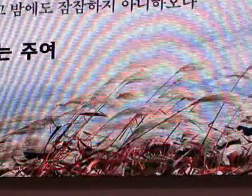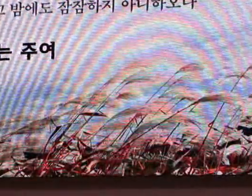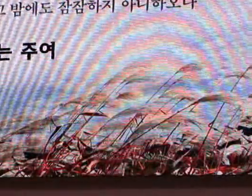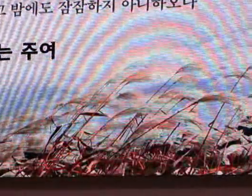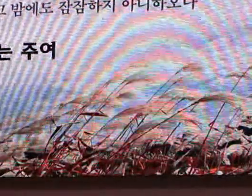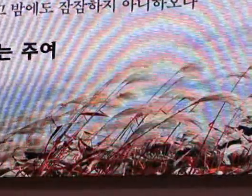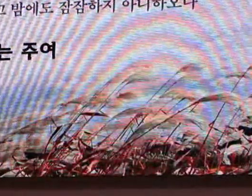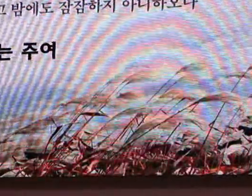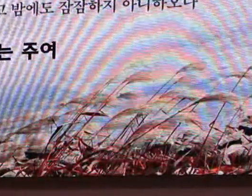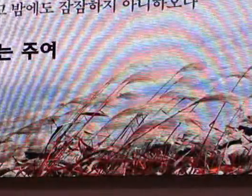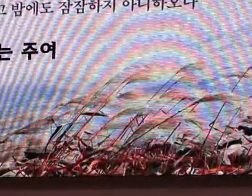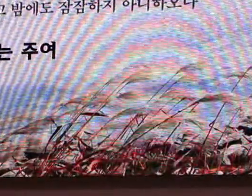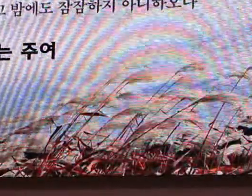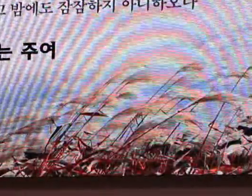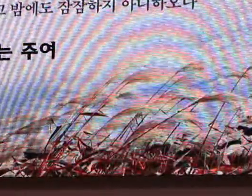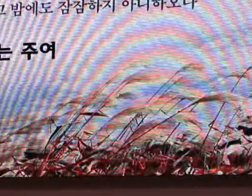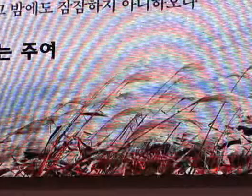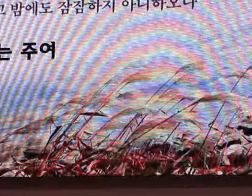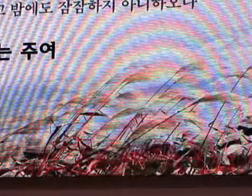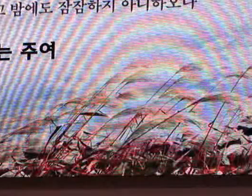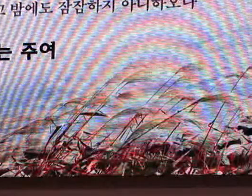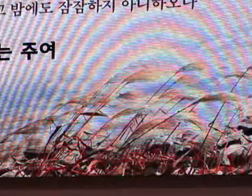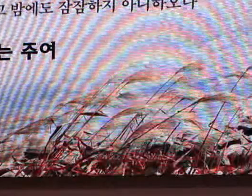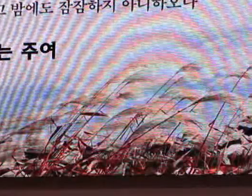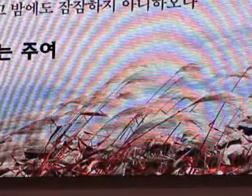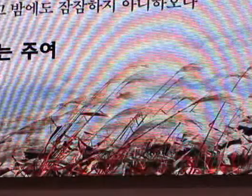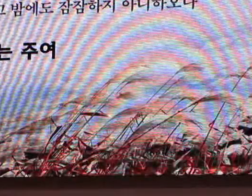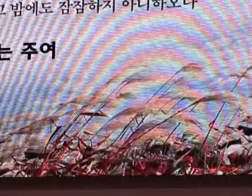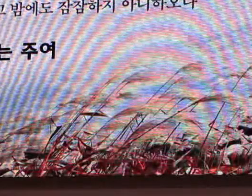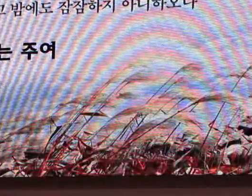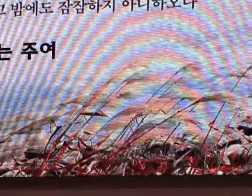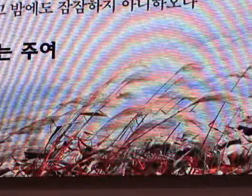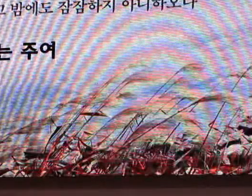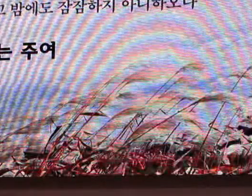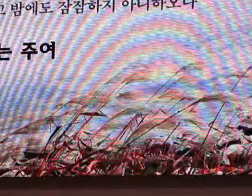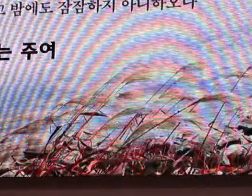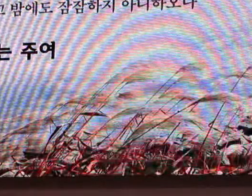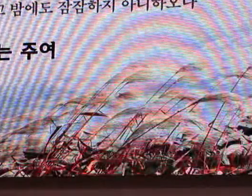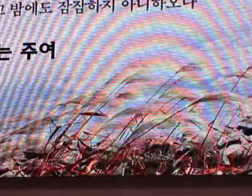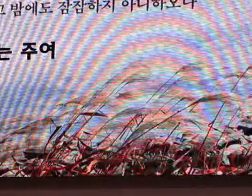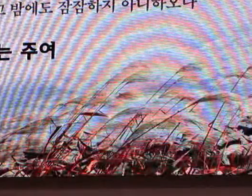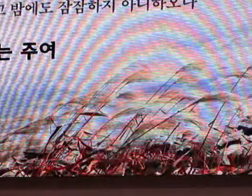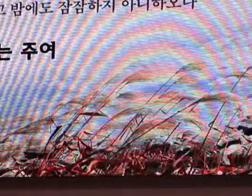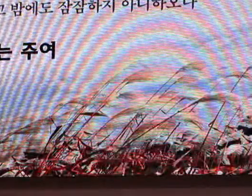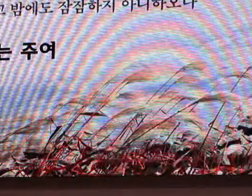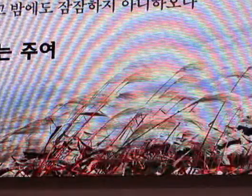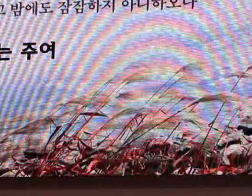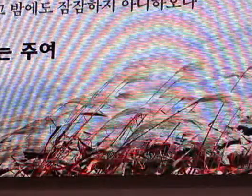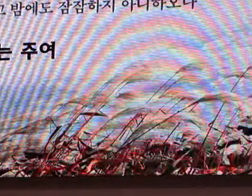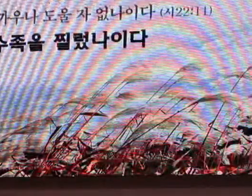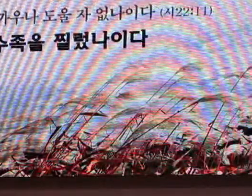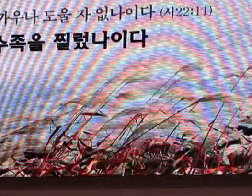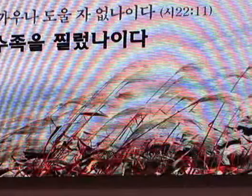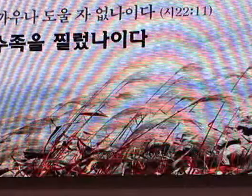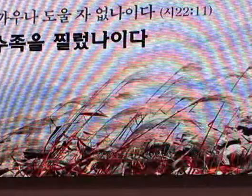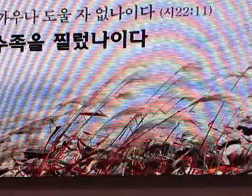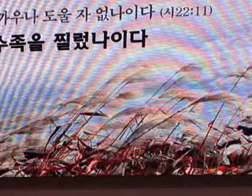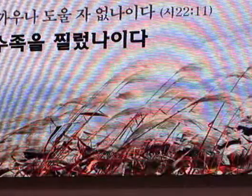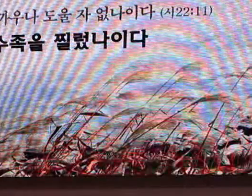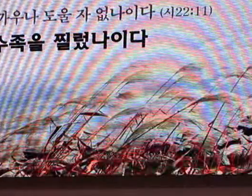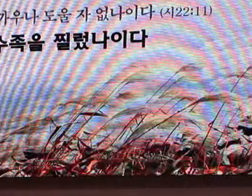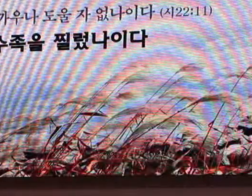아니하오나 응답하지 아니하시나이까? 이스라엘의 장성들을 부르시는 주를 거룩하시나이다. 우리